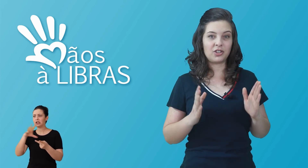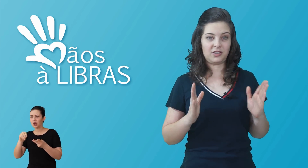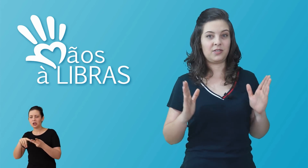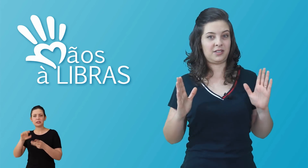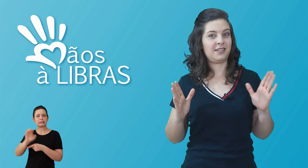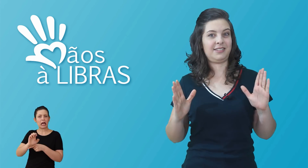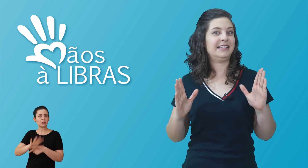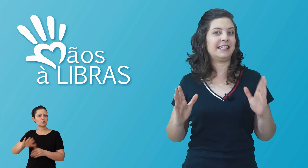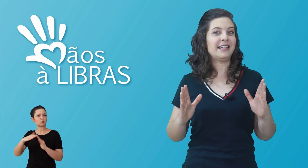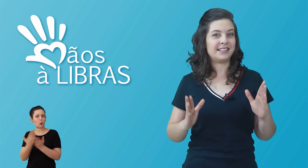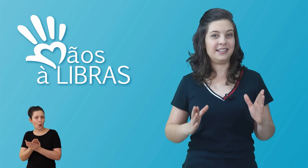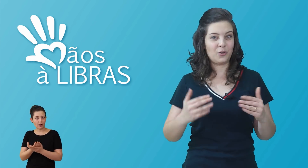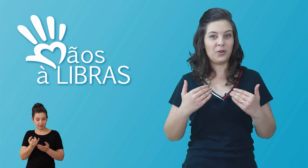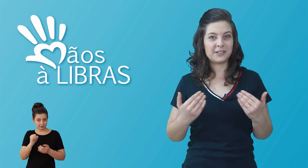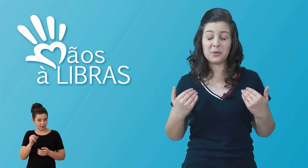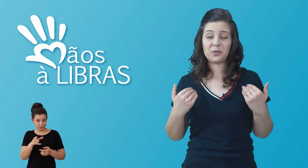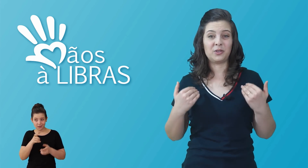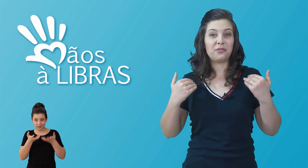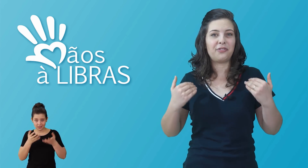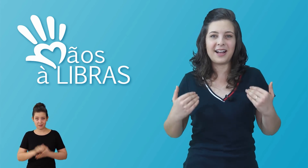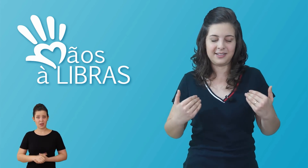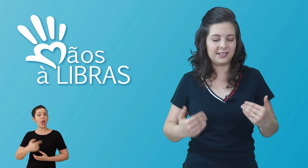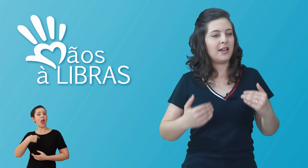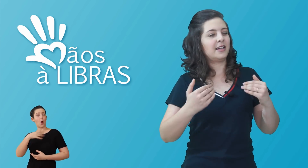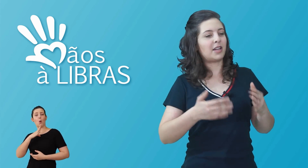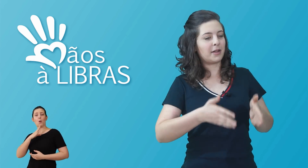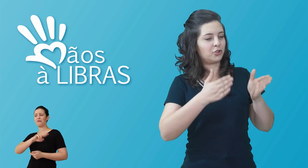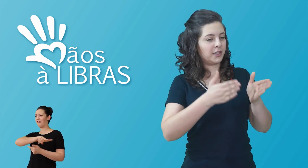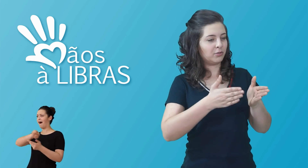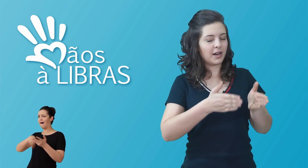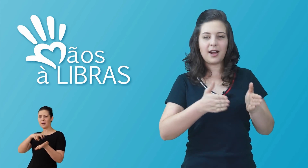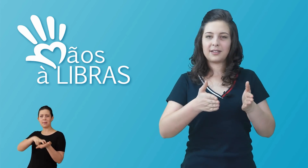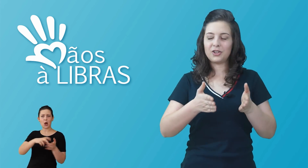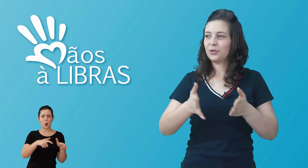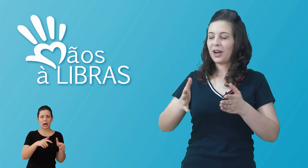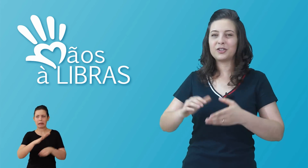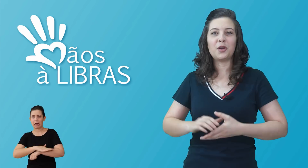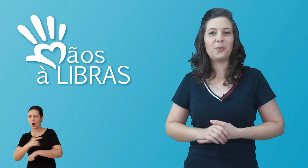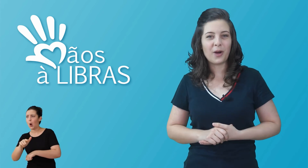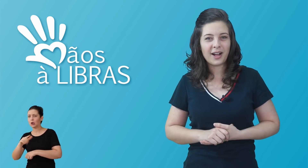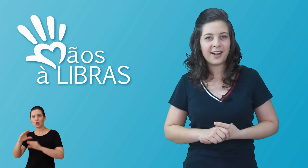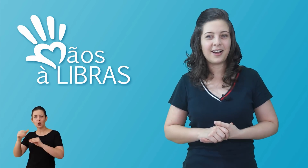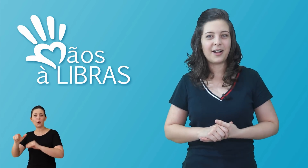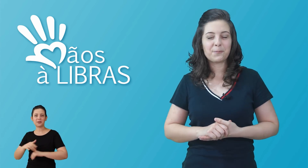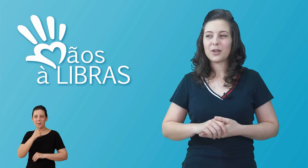Então tem gente, se você quiser, assim, eu conheço pessoas, conheço várias, que trabalham de manhã num lugar, à tarde em outro. É